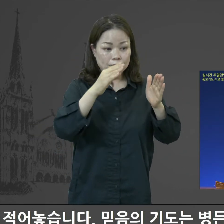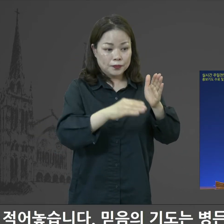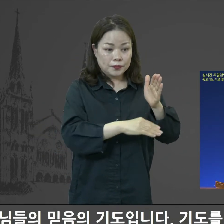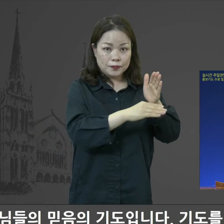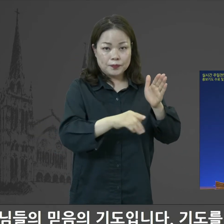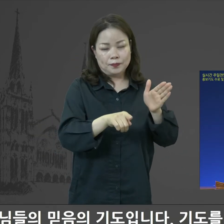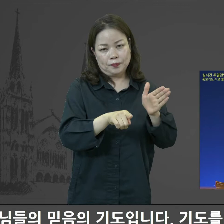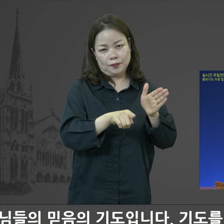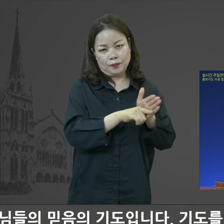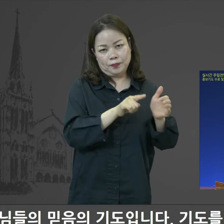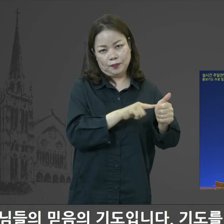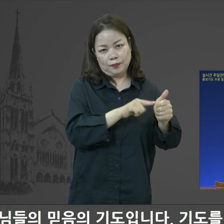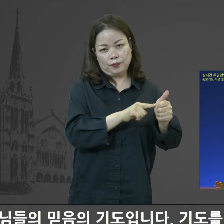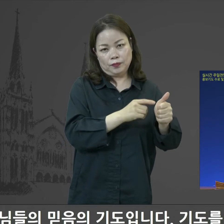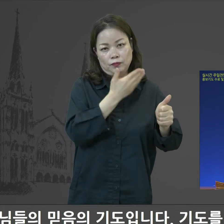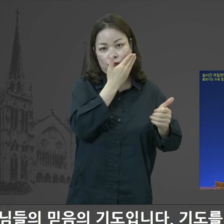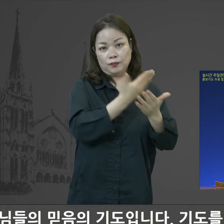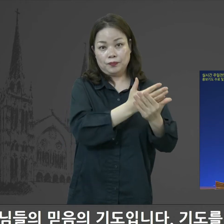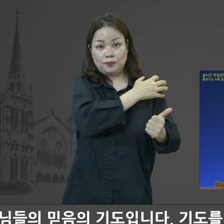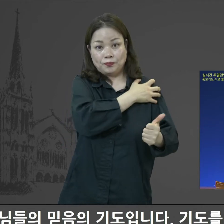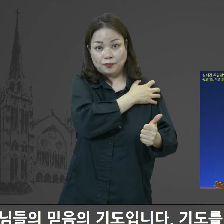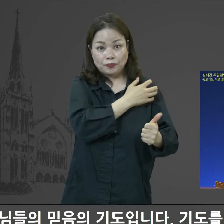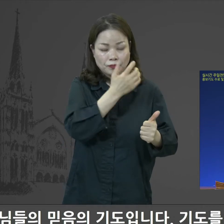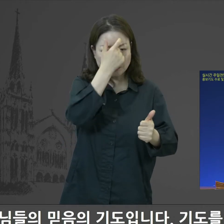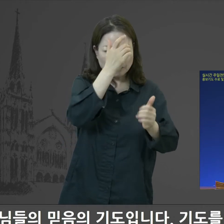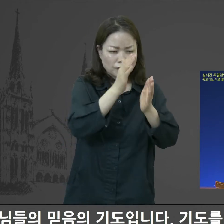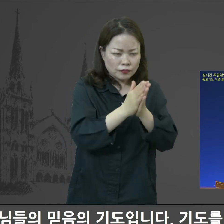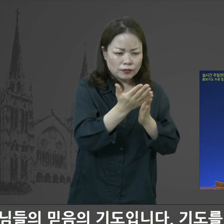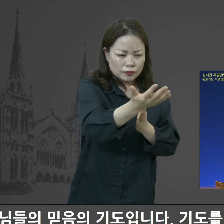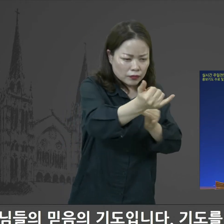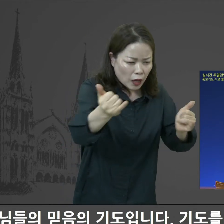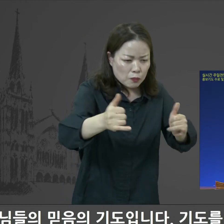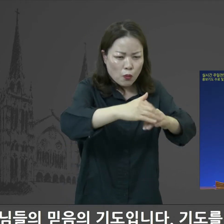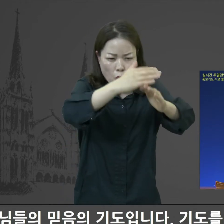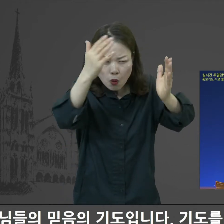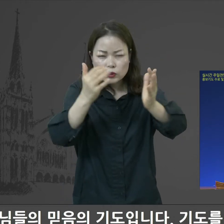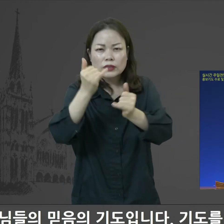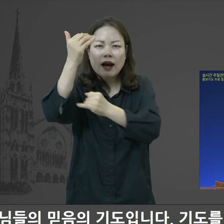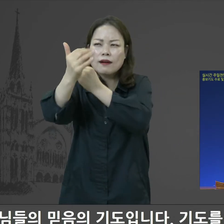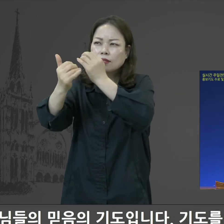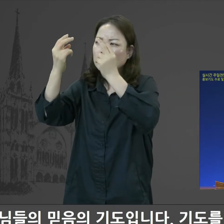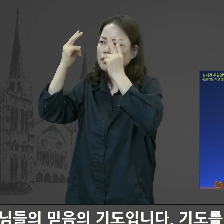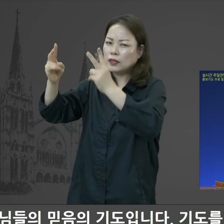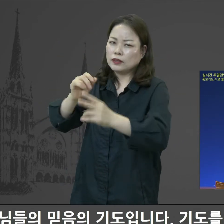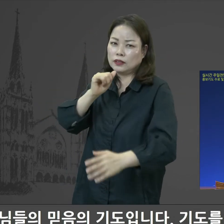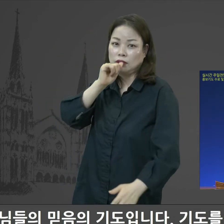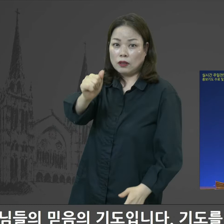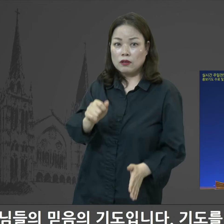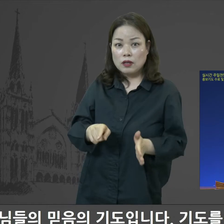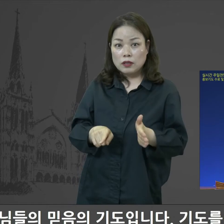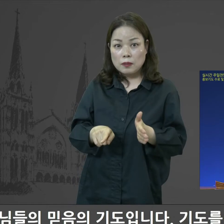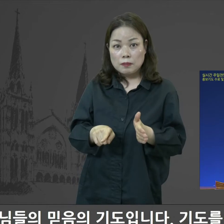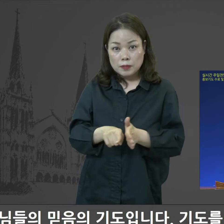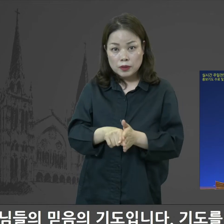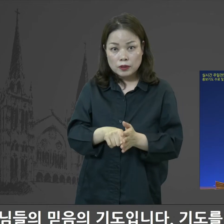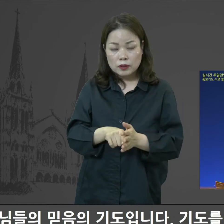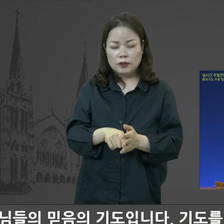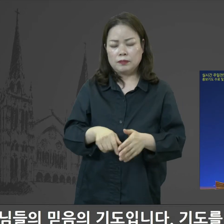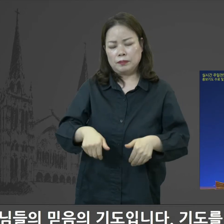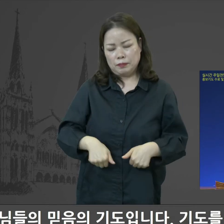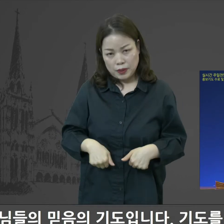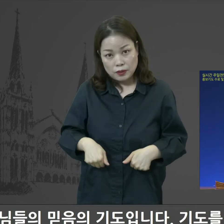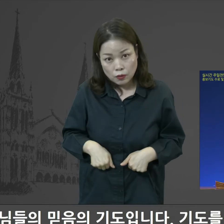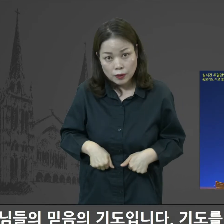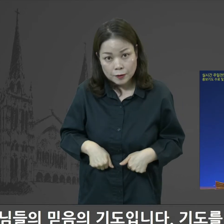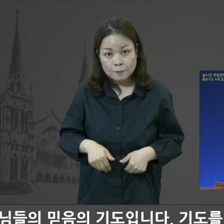믿음도 중요합니다. 기도를 받는 사람이나 기도하는 모든 사람들이 하나님을 향한 절대적인 믿음을 가지고 기도해야